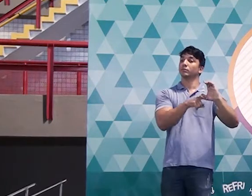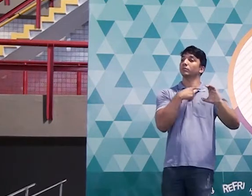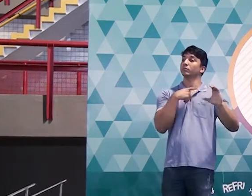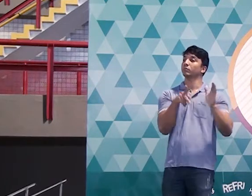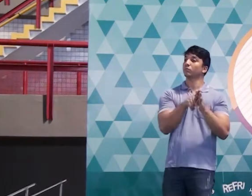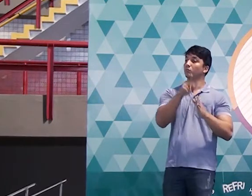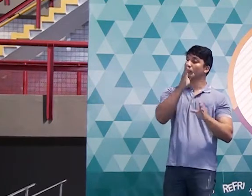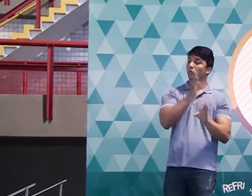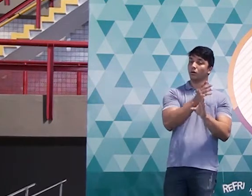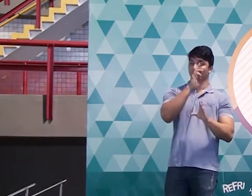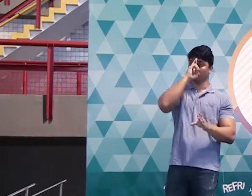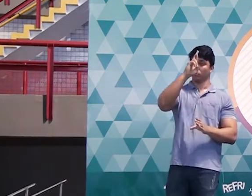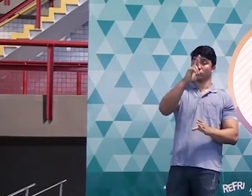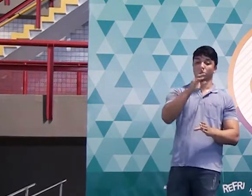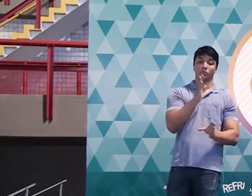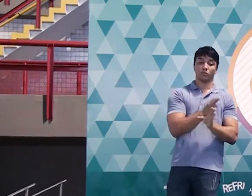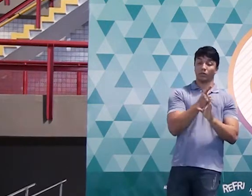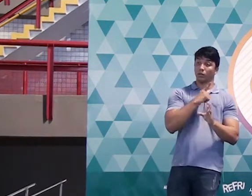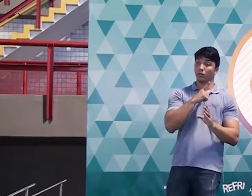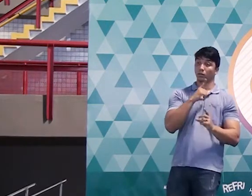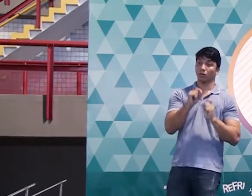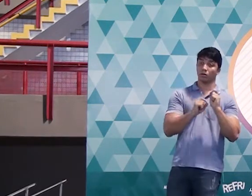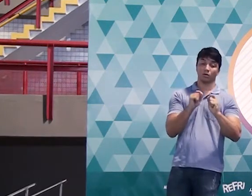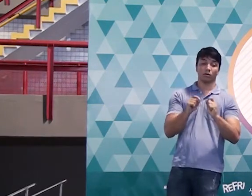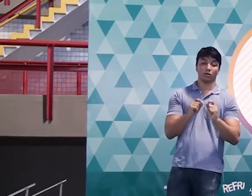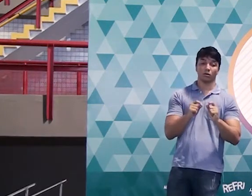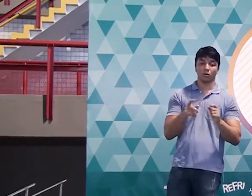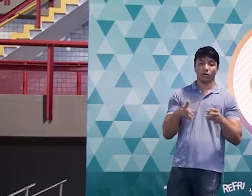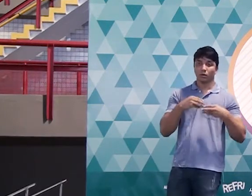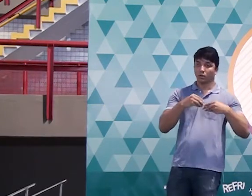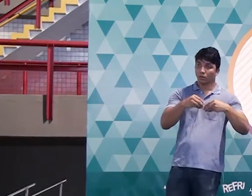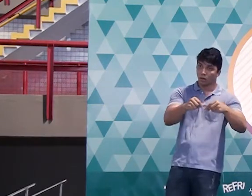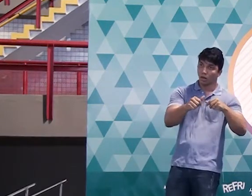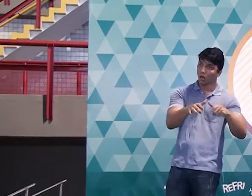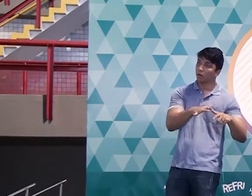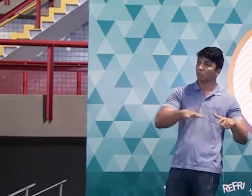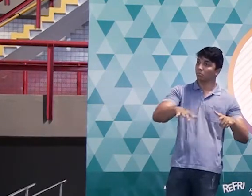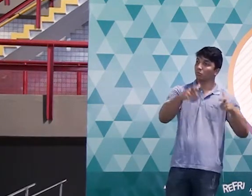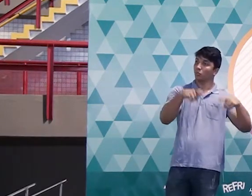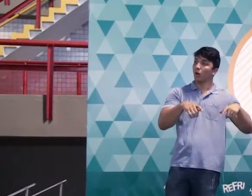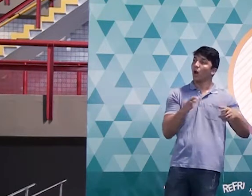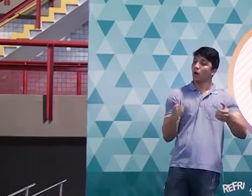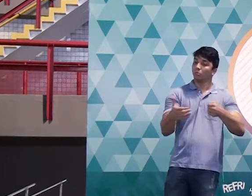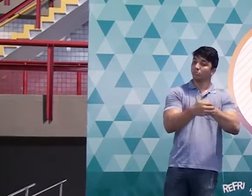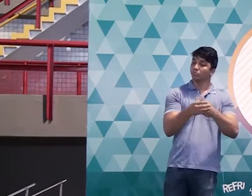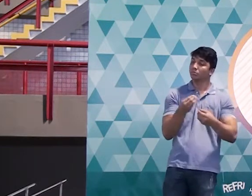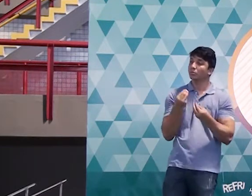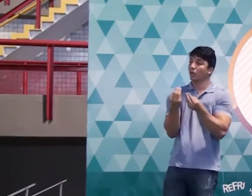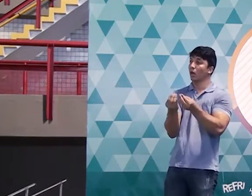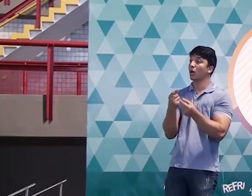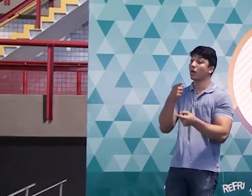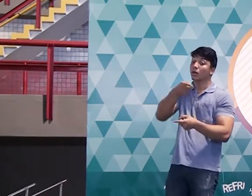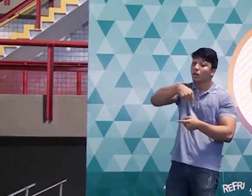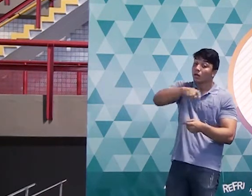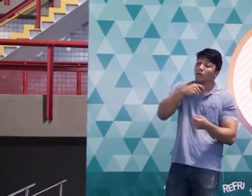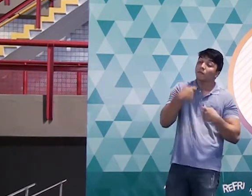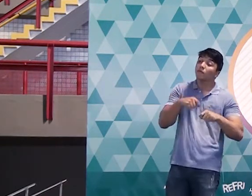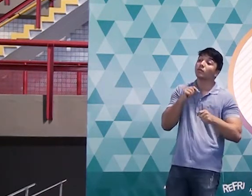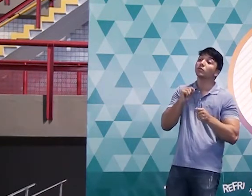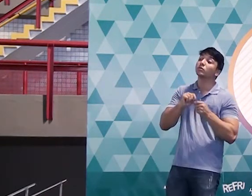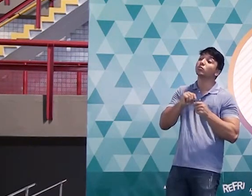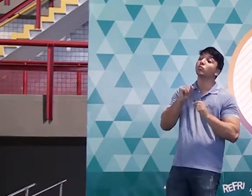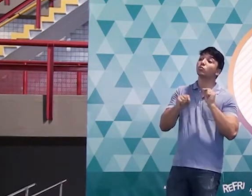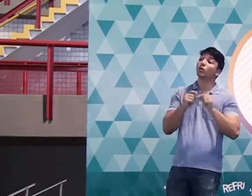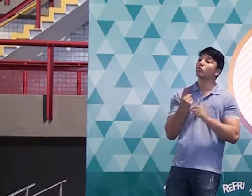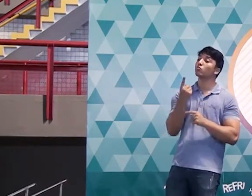terra. Ele nos dá a terra, nos dá um muro para se defender. Em troca, a gente tem que oferecer